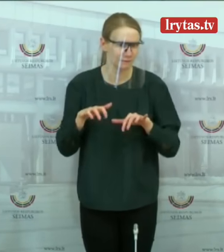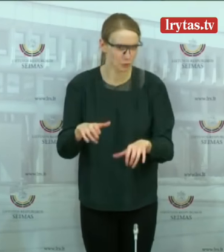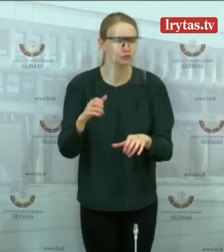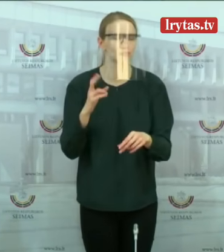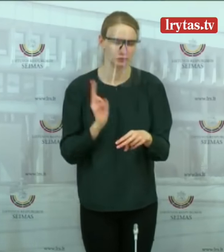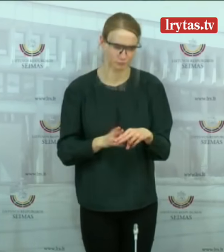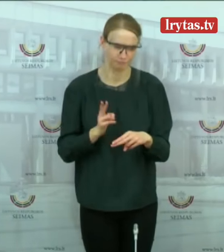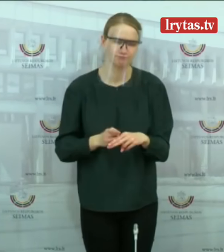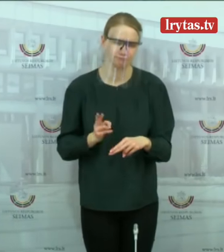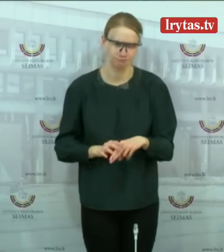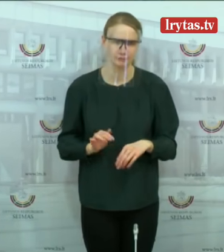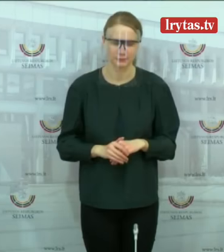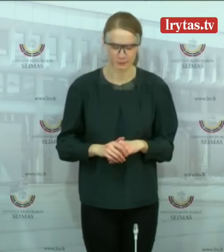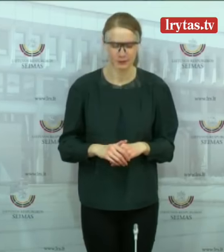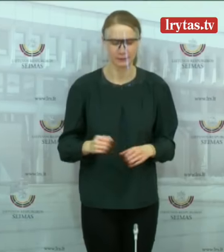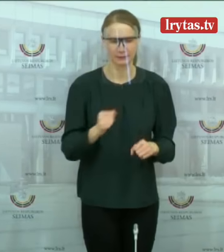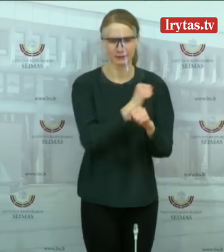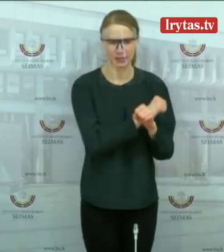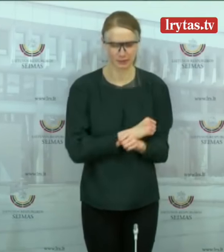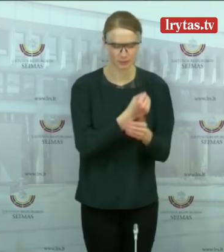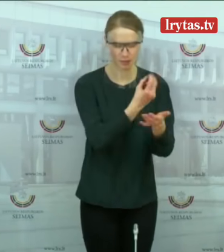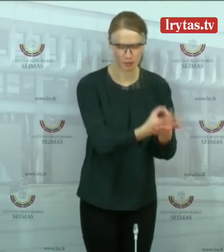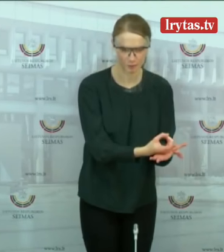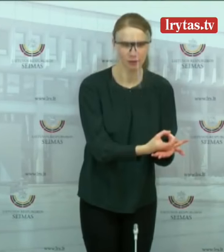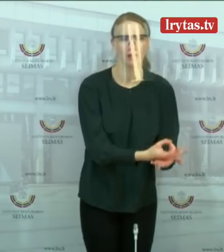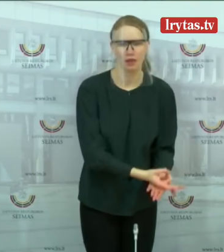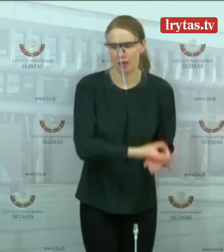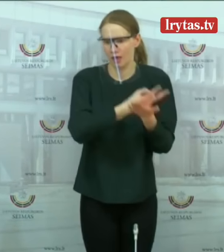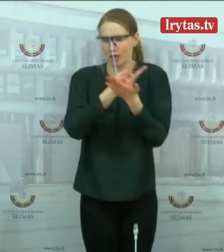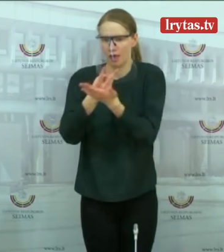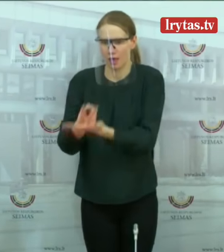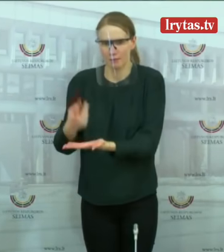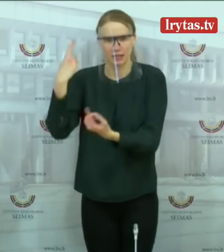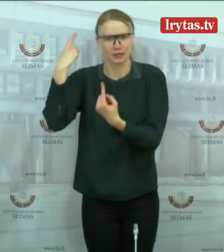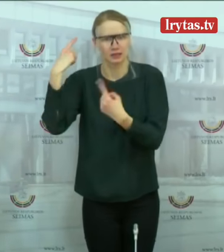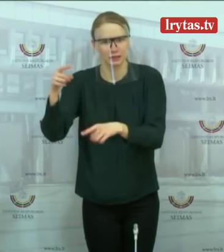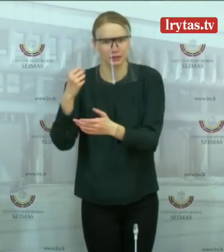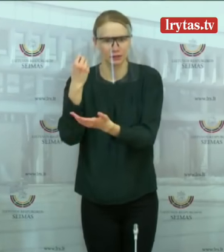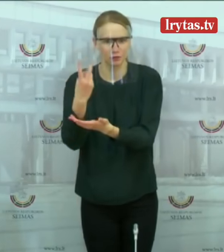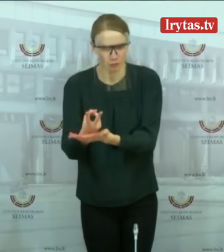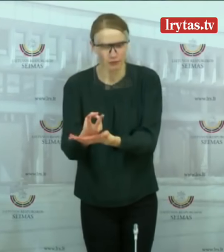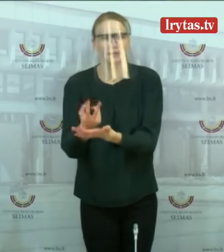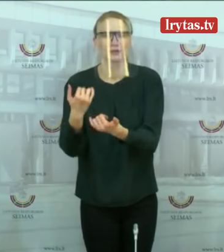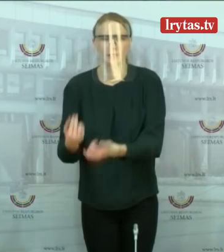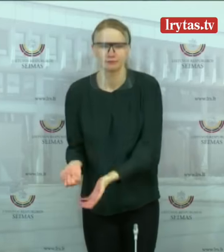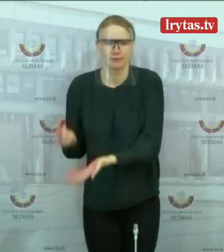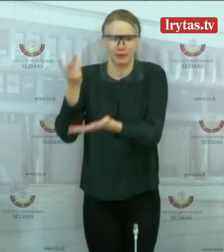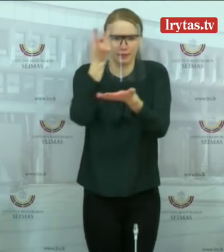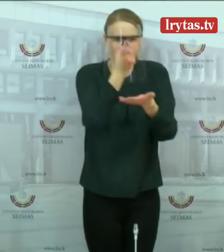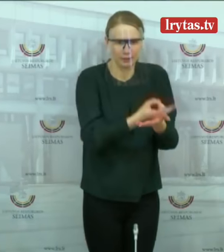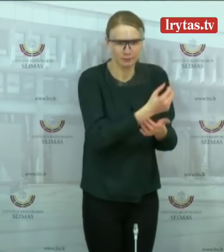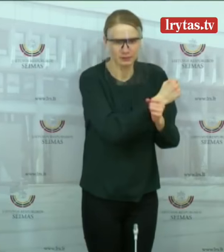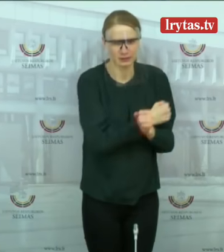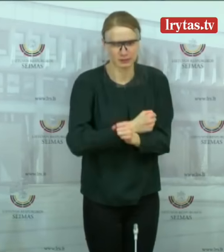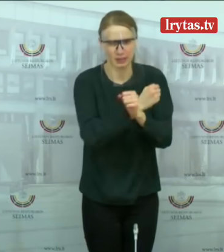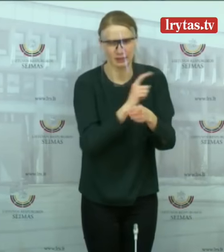teigiamas. Tada jisai buvo transportuotas į santaros klinikas ir šiuo metu gydomas infekcinių ligų centre, nors